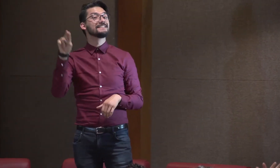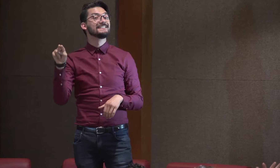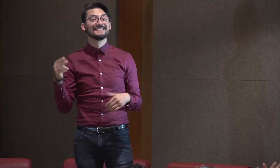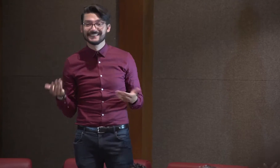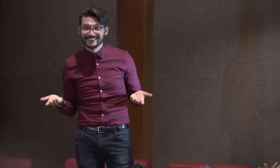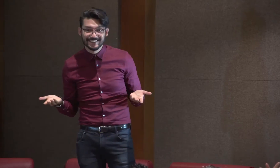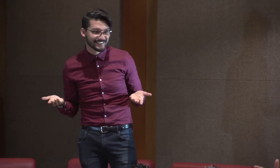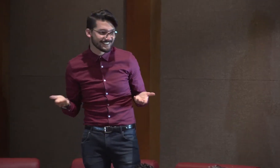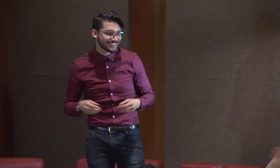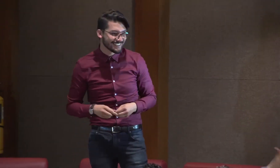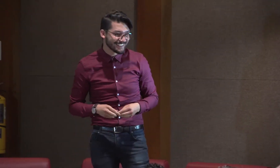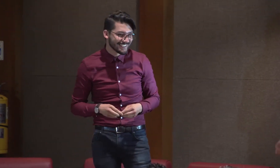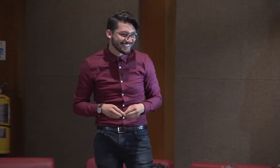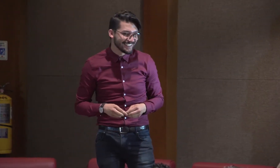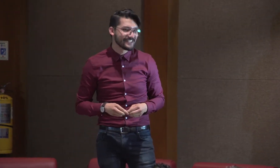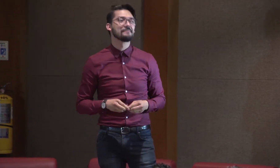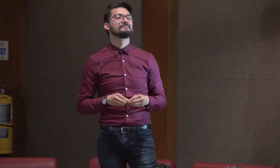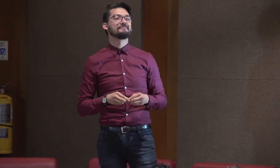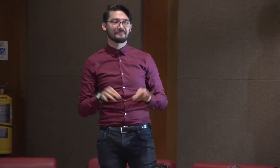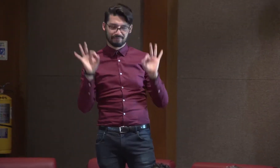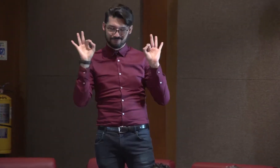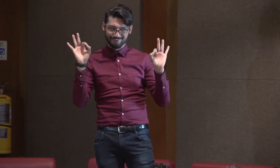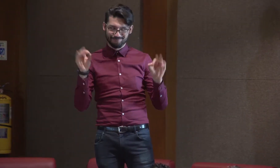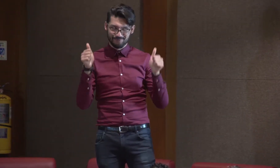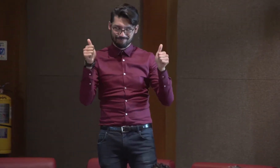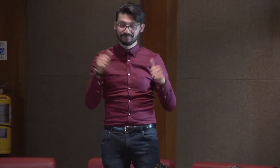Muy bien. ¿Y paz? ¿Cómo se configura esta seña?